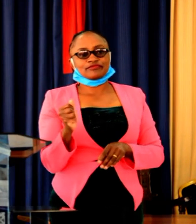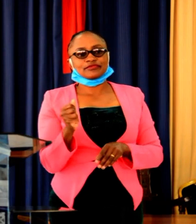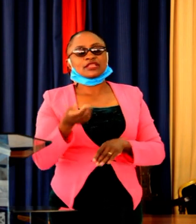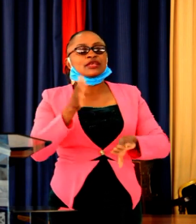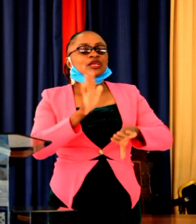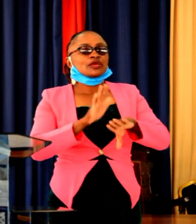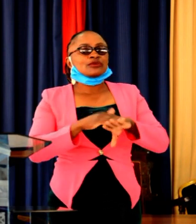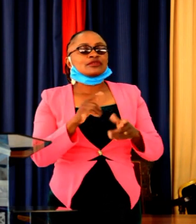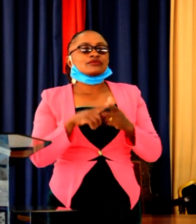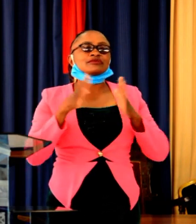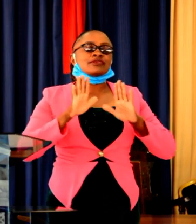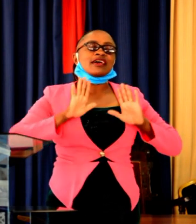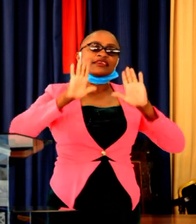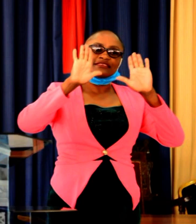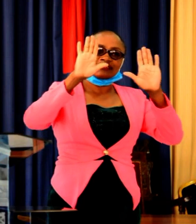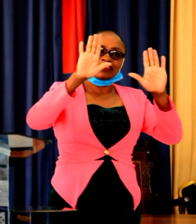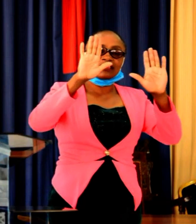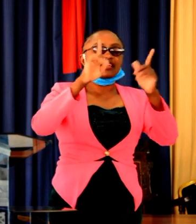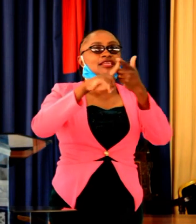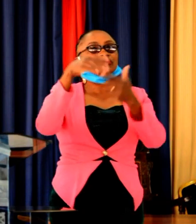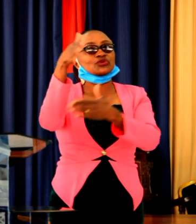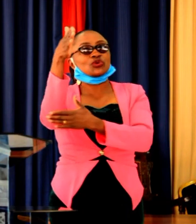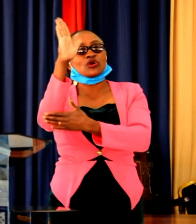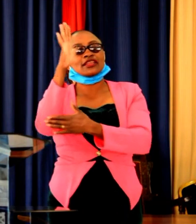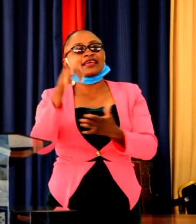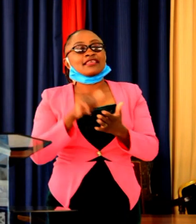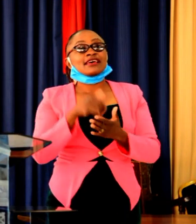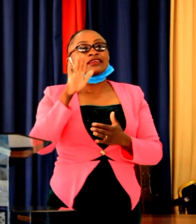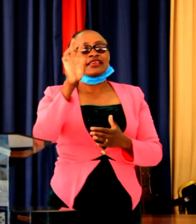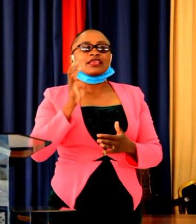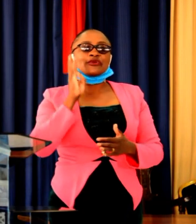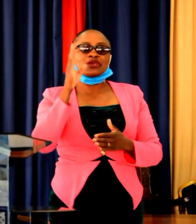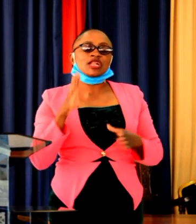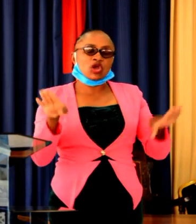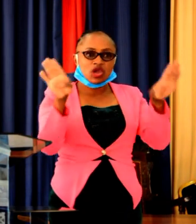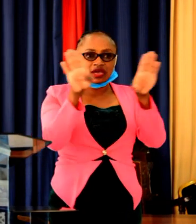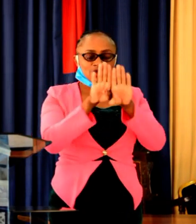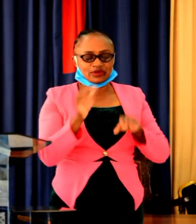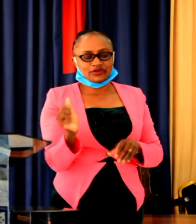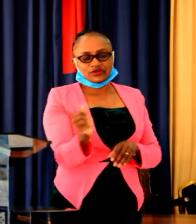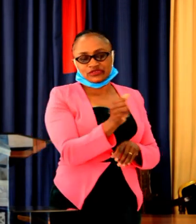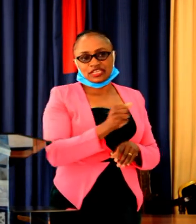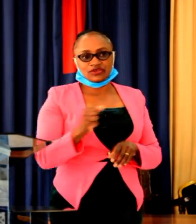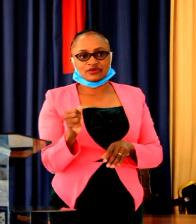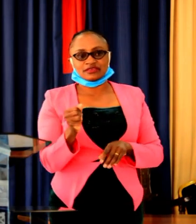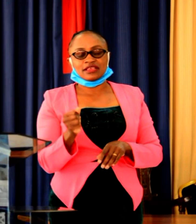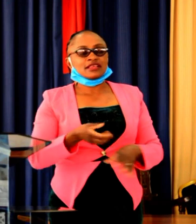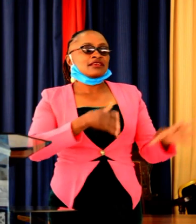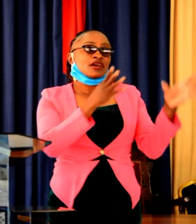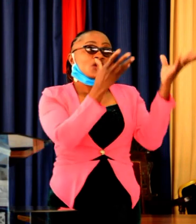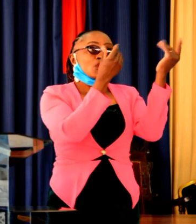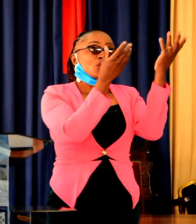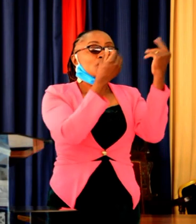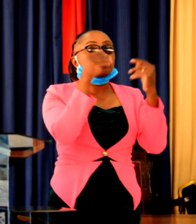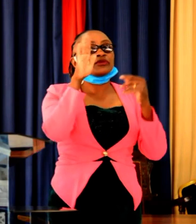Na ni vizuri tujipeane kwake huyu Mungu ili aweze kutufungia hii milango. Tumtarajie aweze